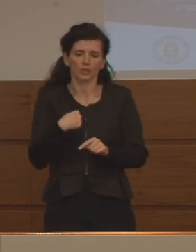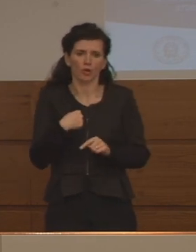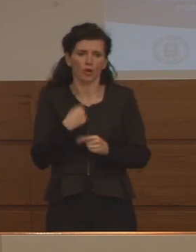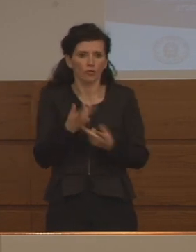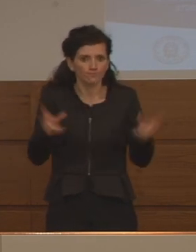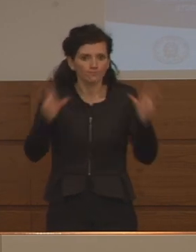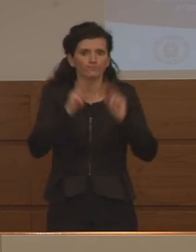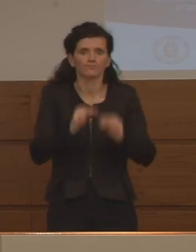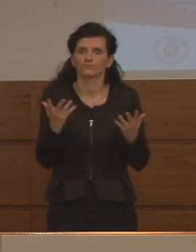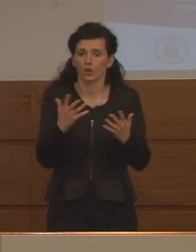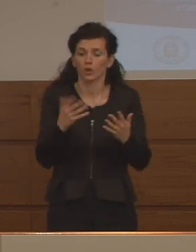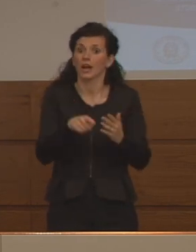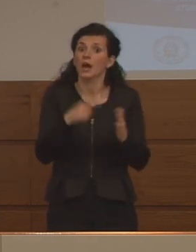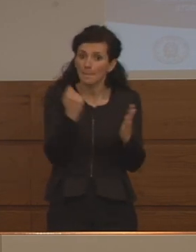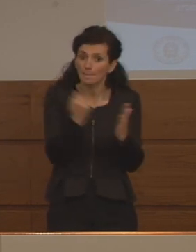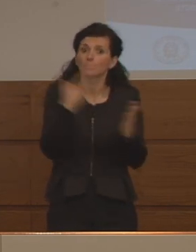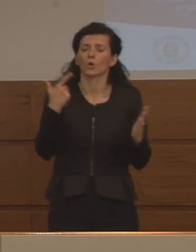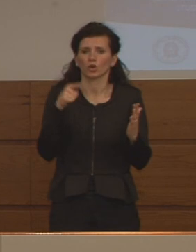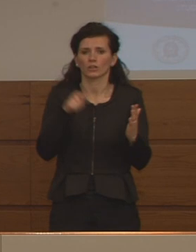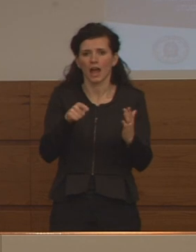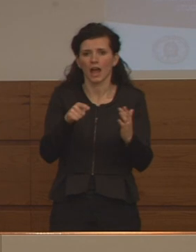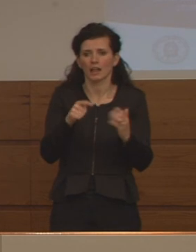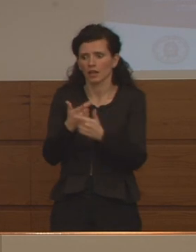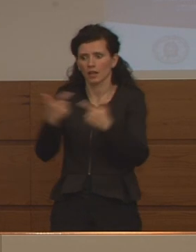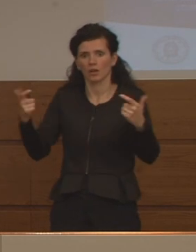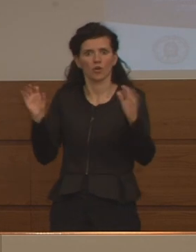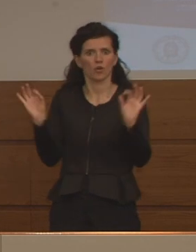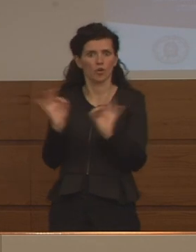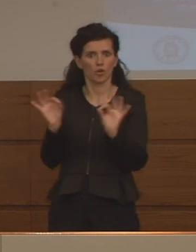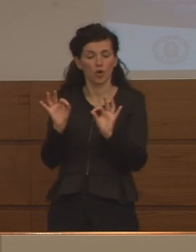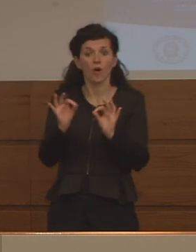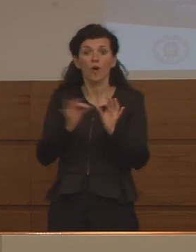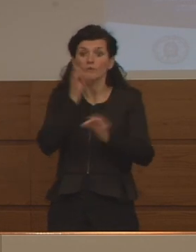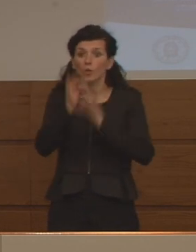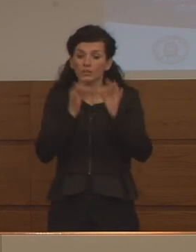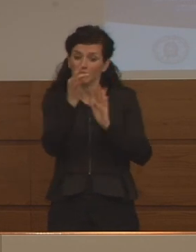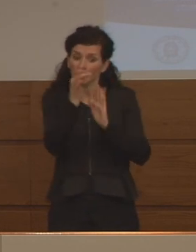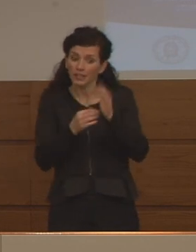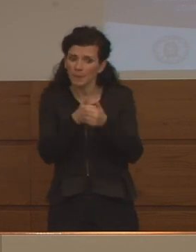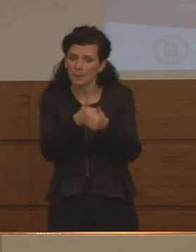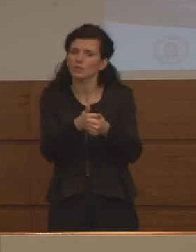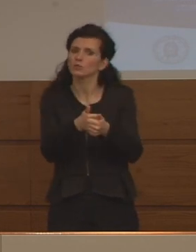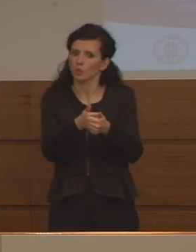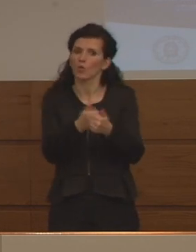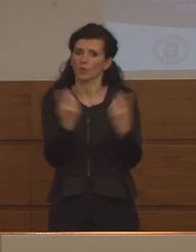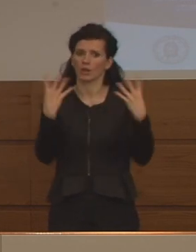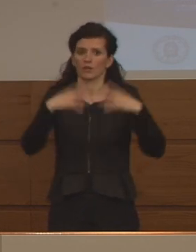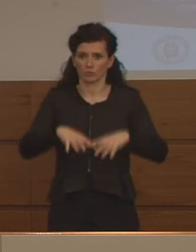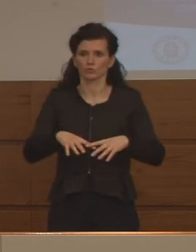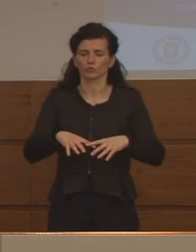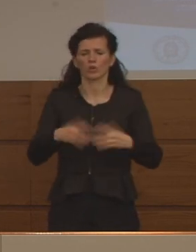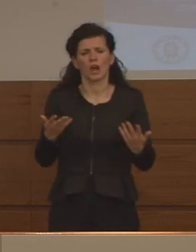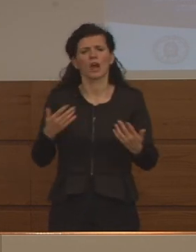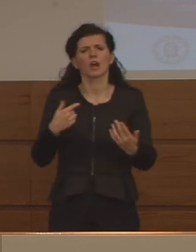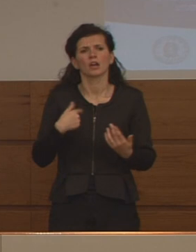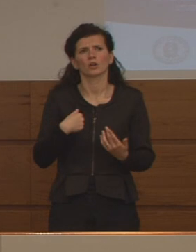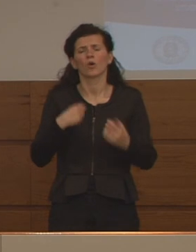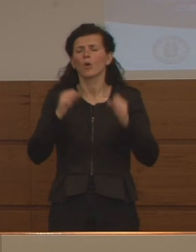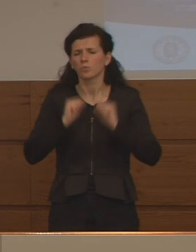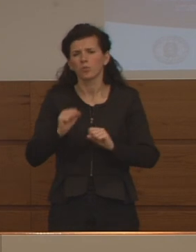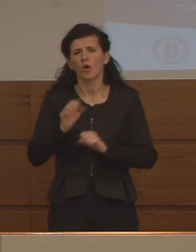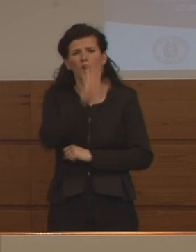dimostrazione dell'efficacia delle misure di contenimento che però scusate mi rendo conto di essere un